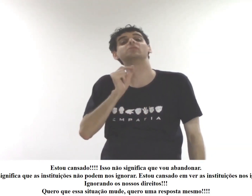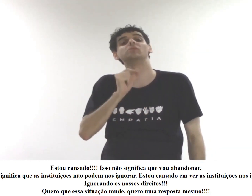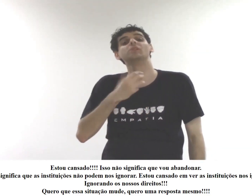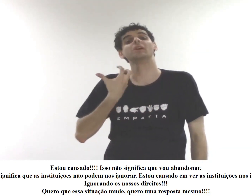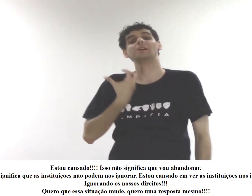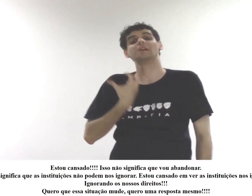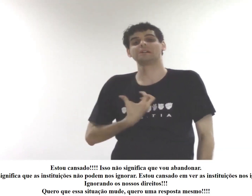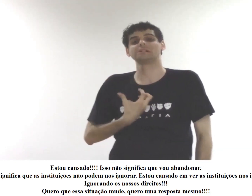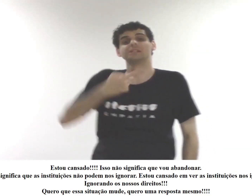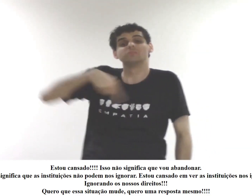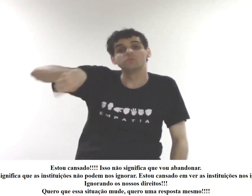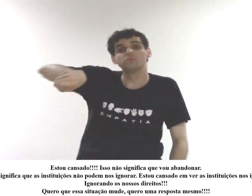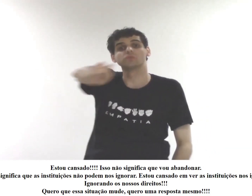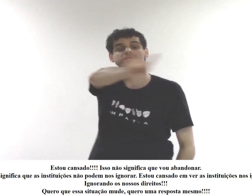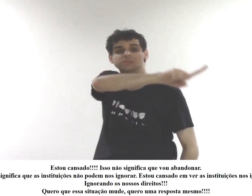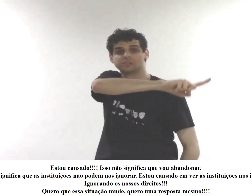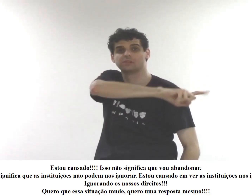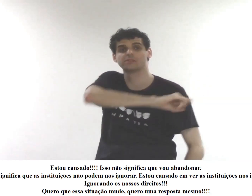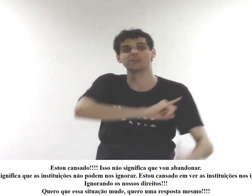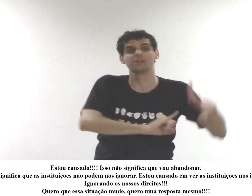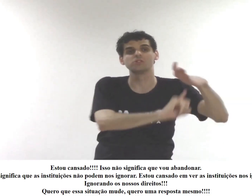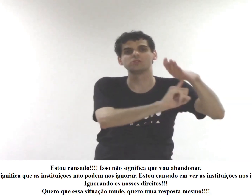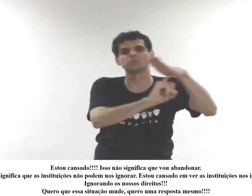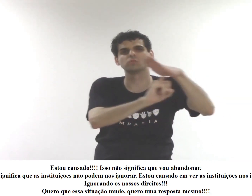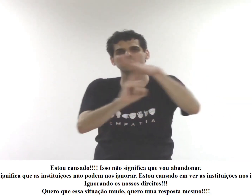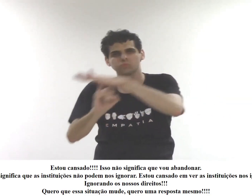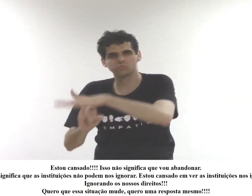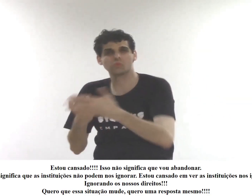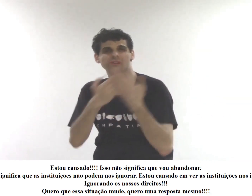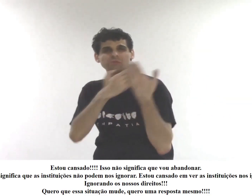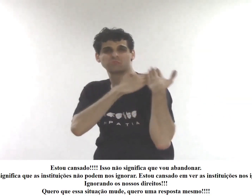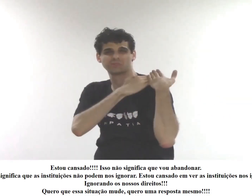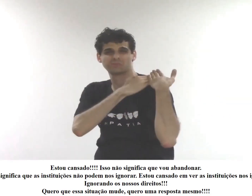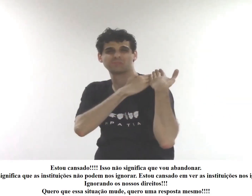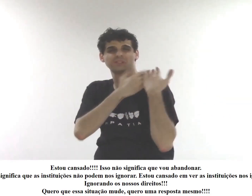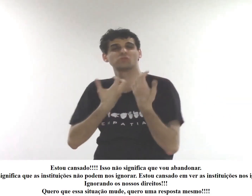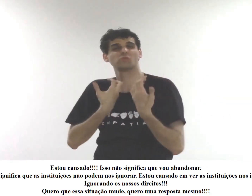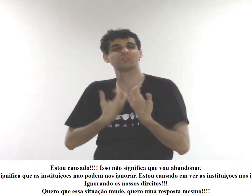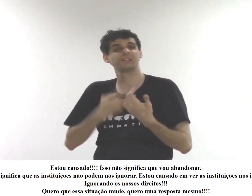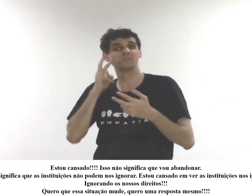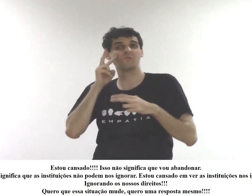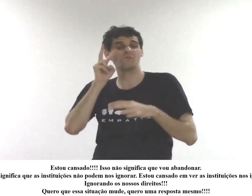abandonar. Cansado significa que as instituições